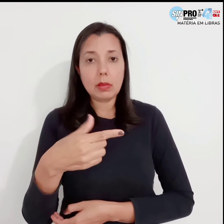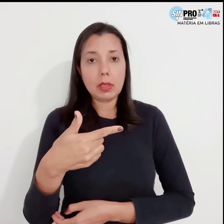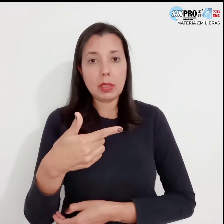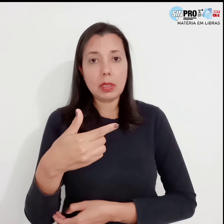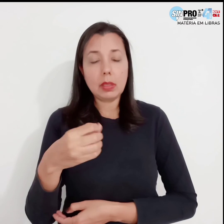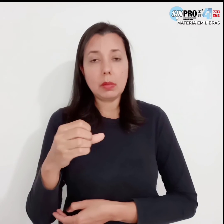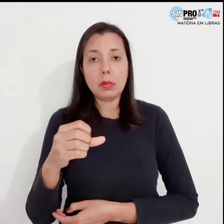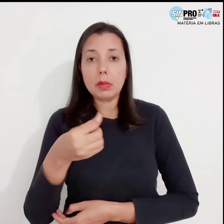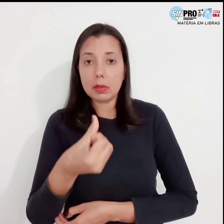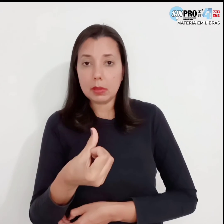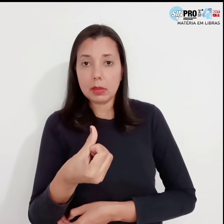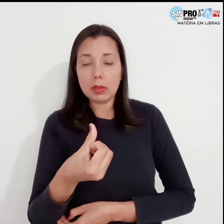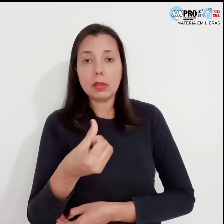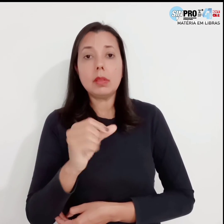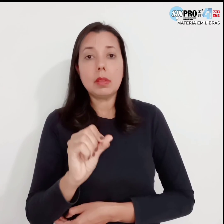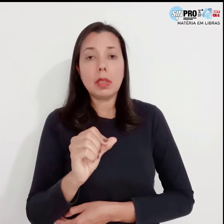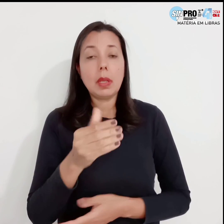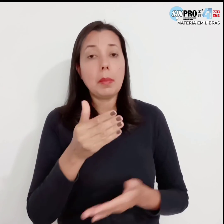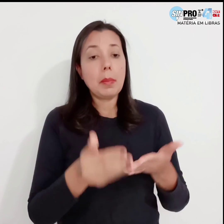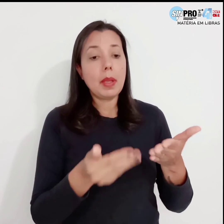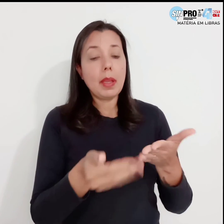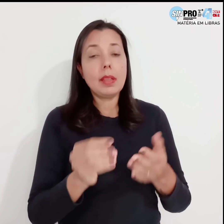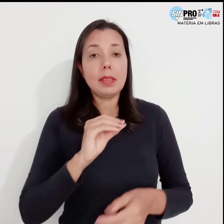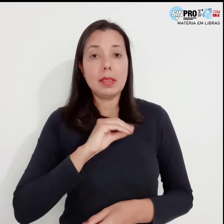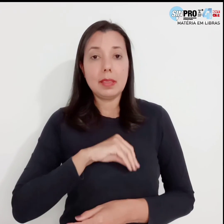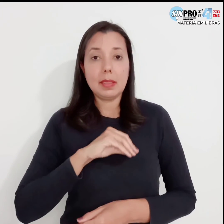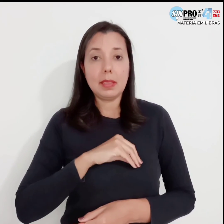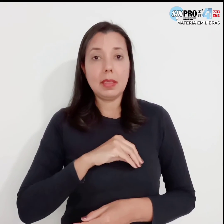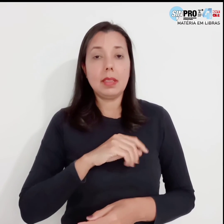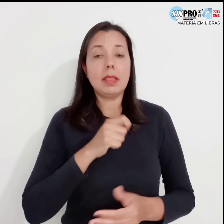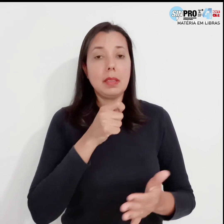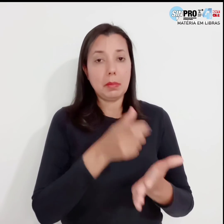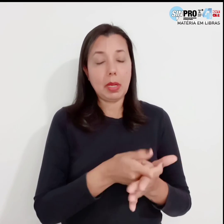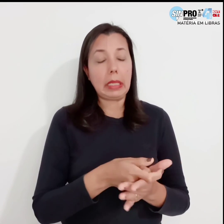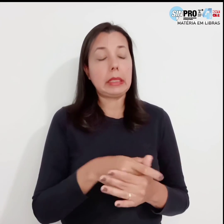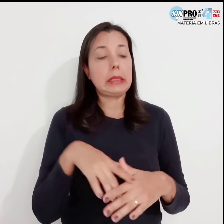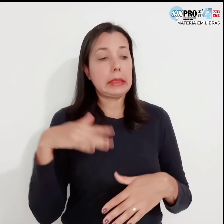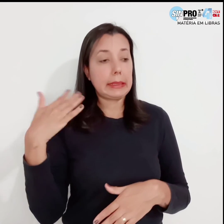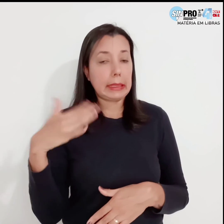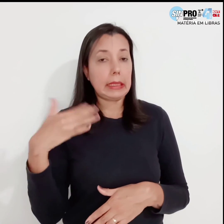1964 e 2016, perde renda e paga o pato.